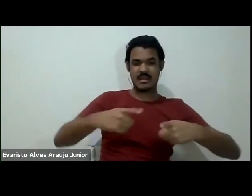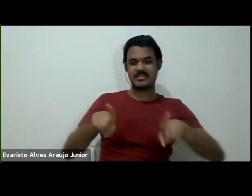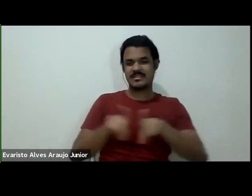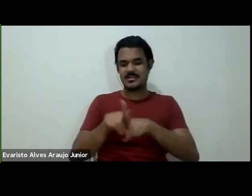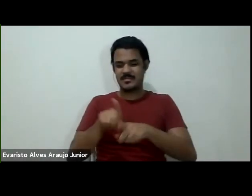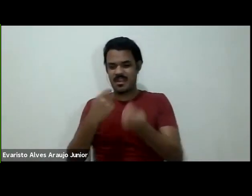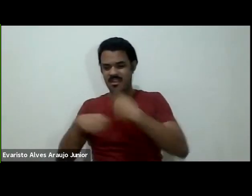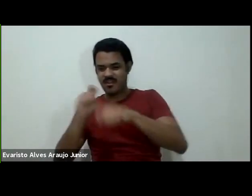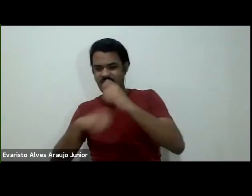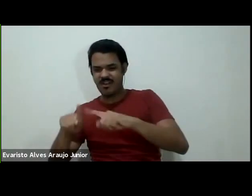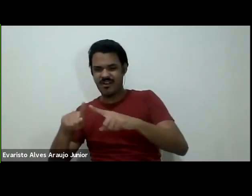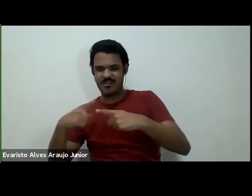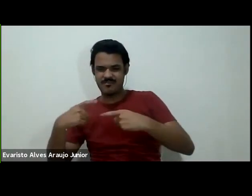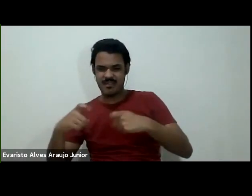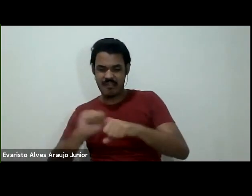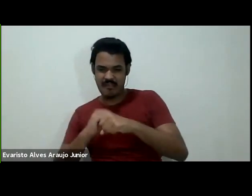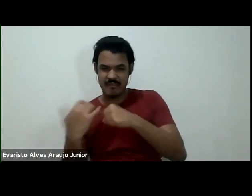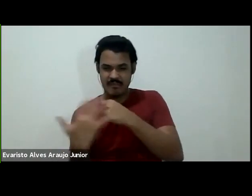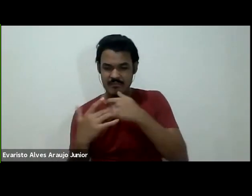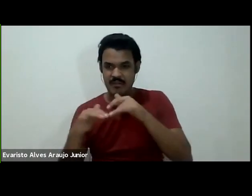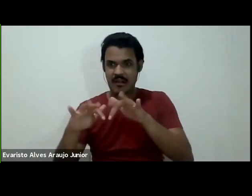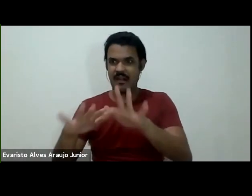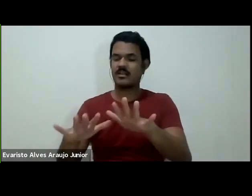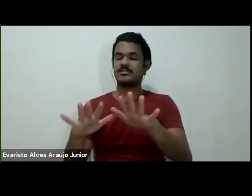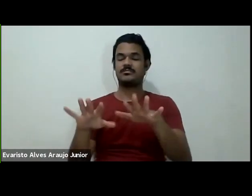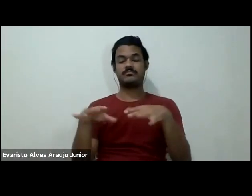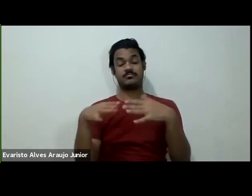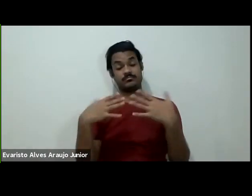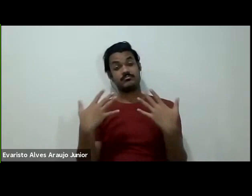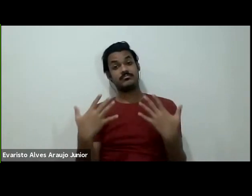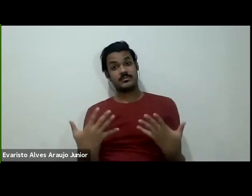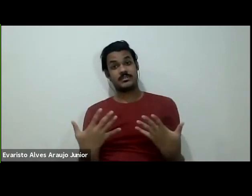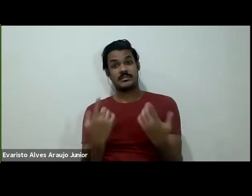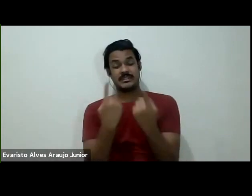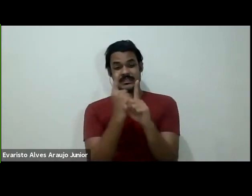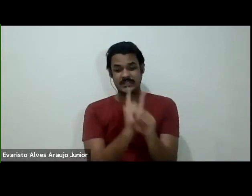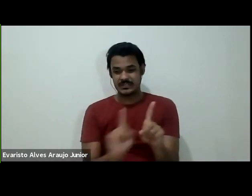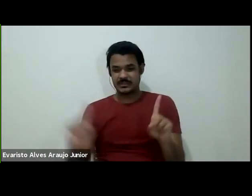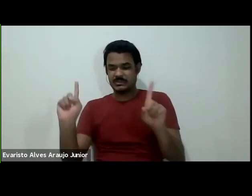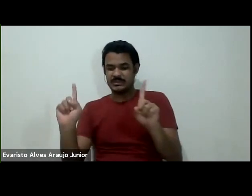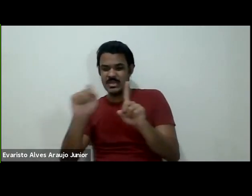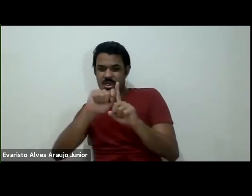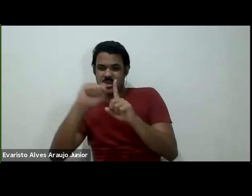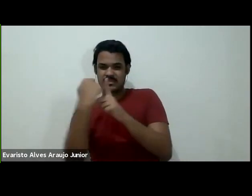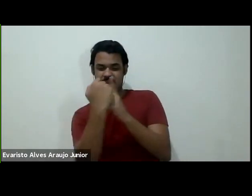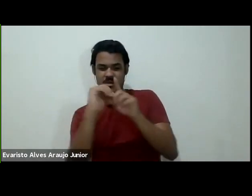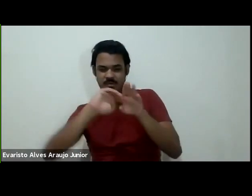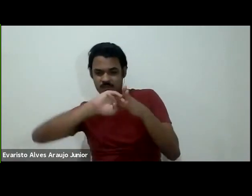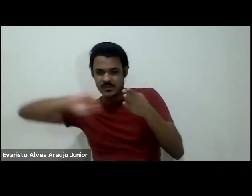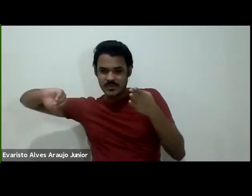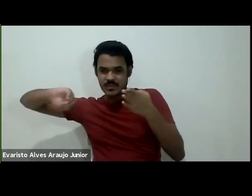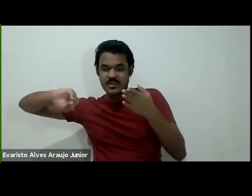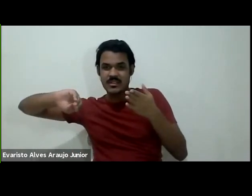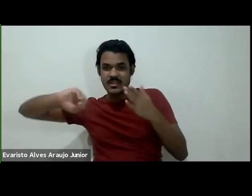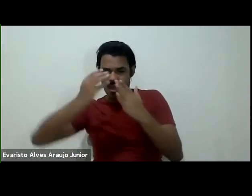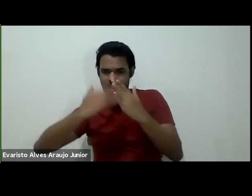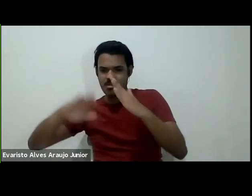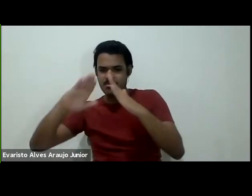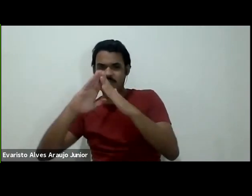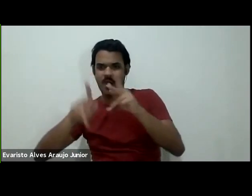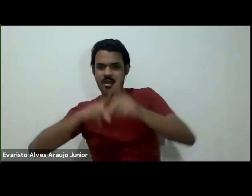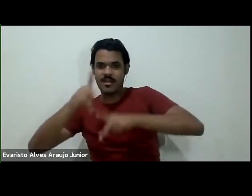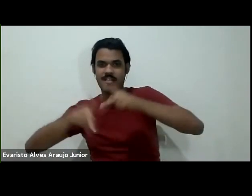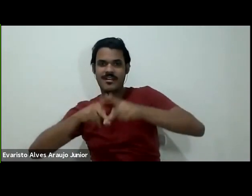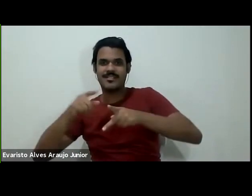econômica, de pandemia de exclusão social, onde os povos de terreiros, os